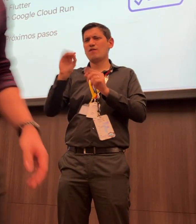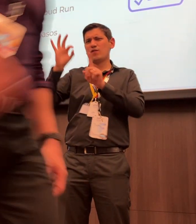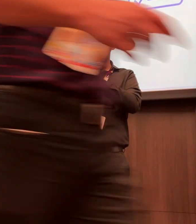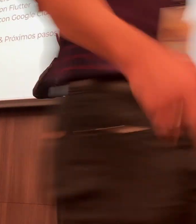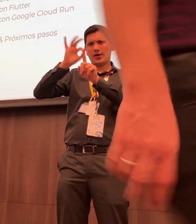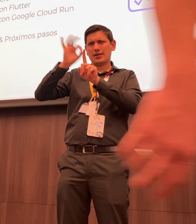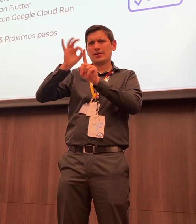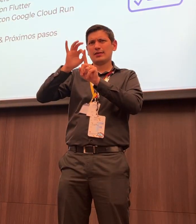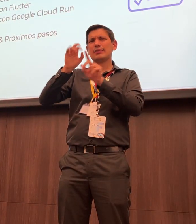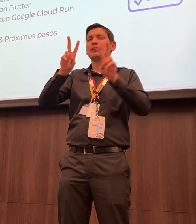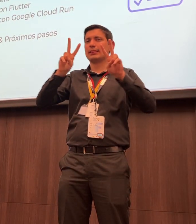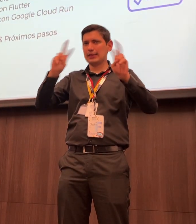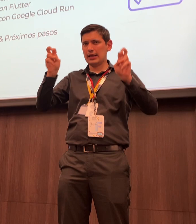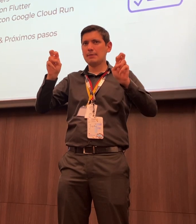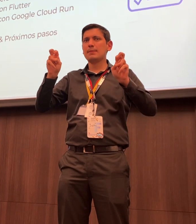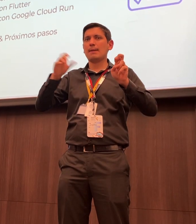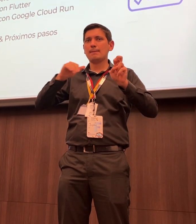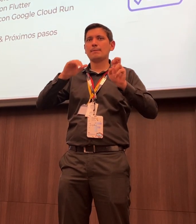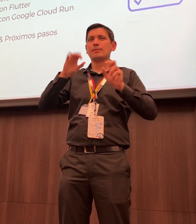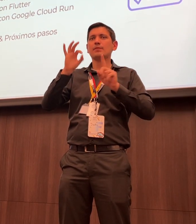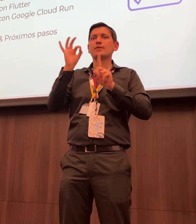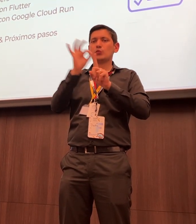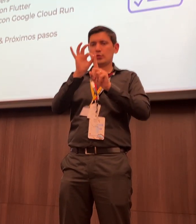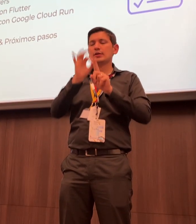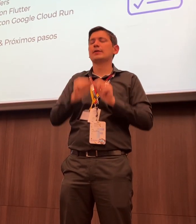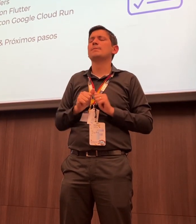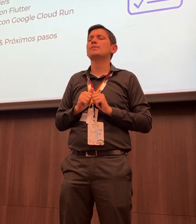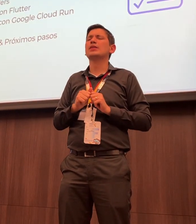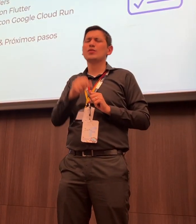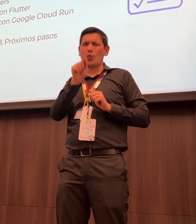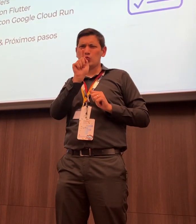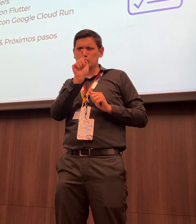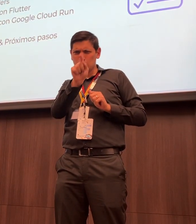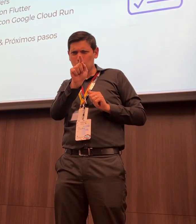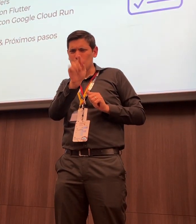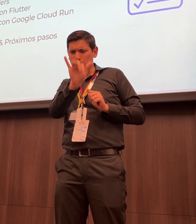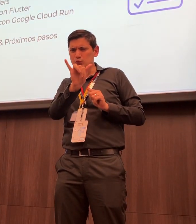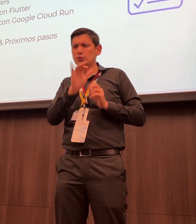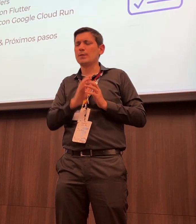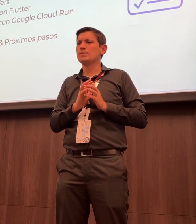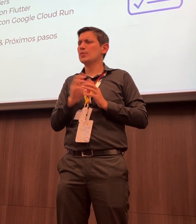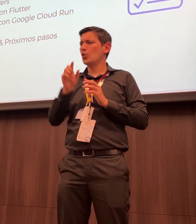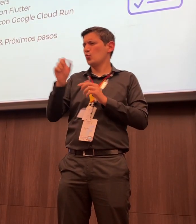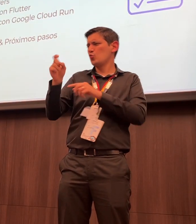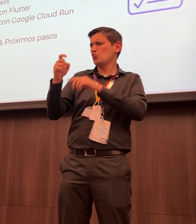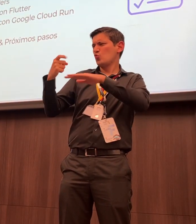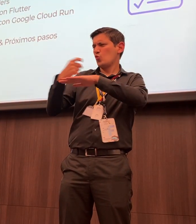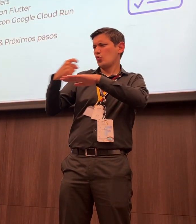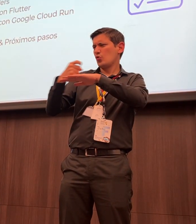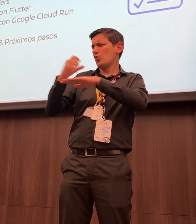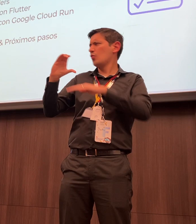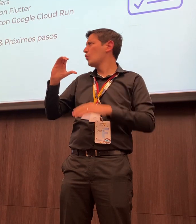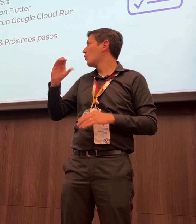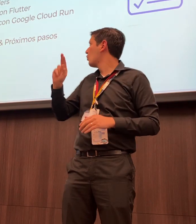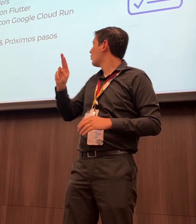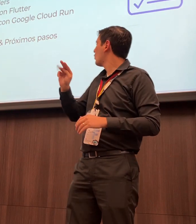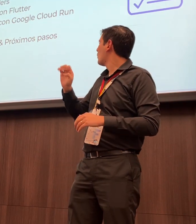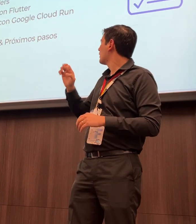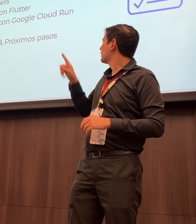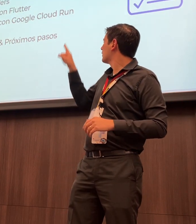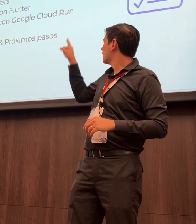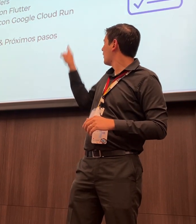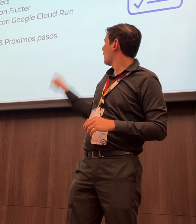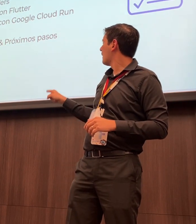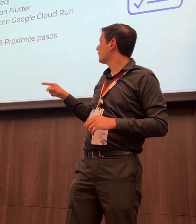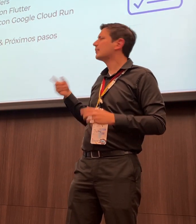cubrir temas un poco más avanzados y más interesantes como el deployment con lo que sería Google Cloud Run. También voy a